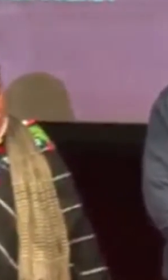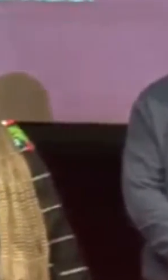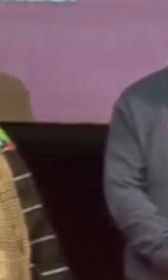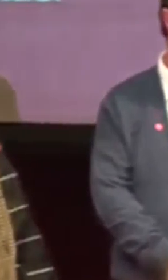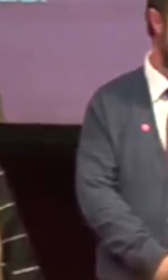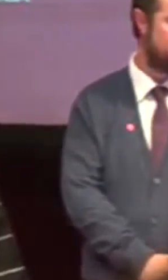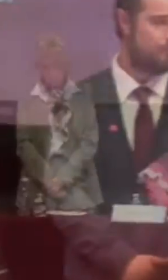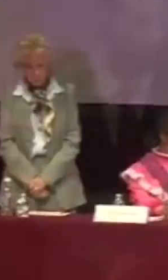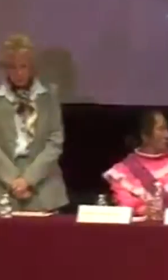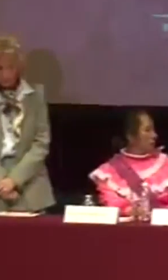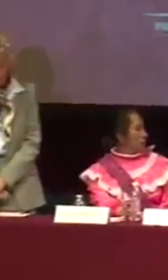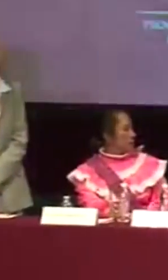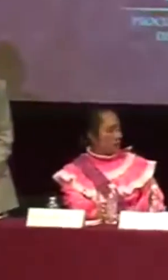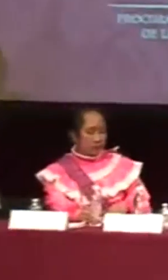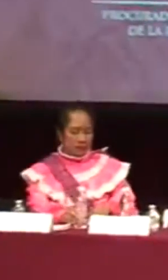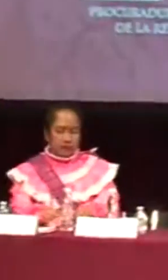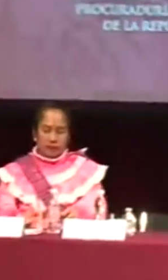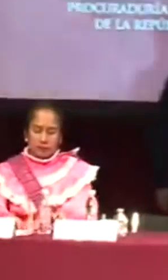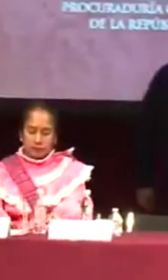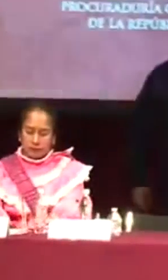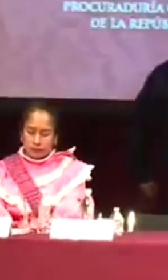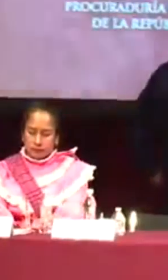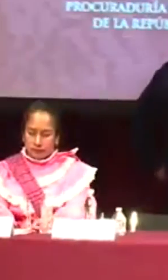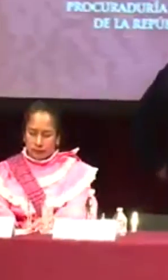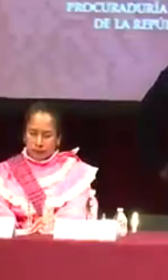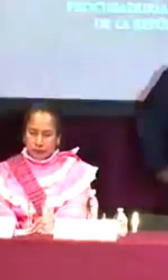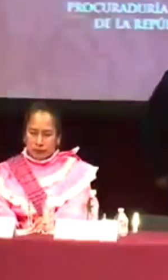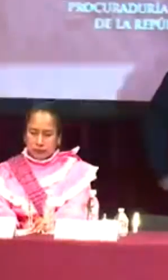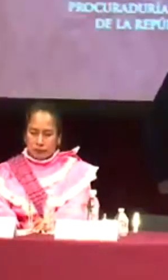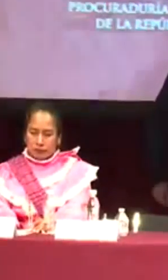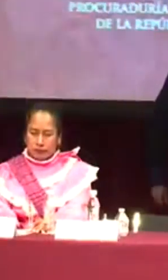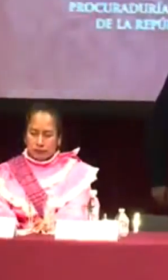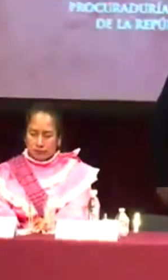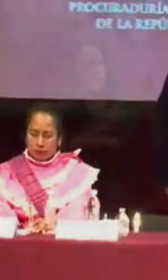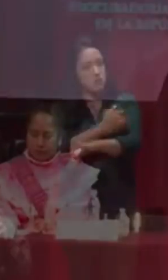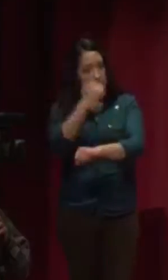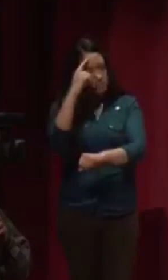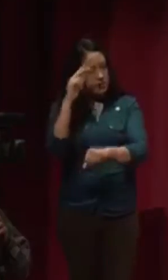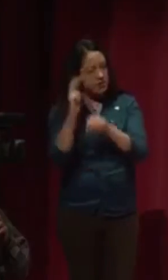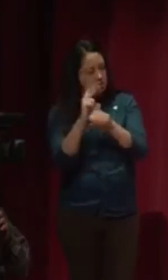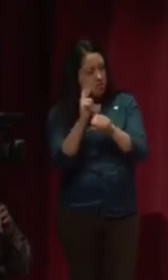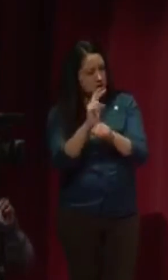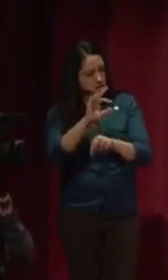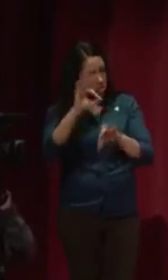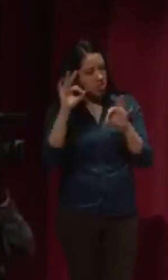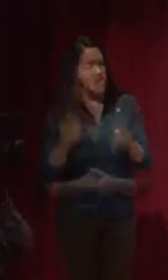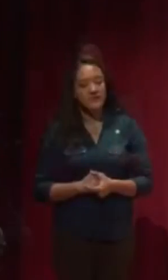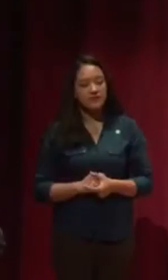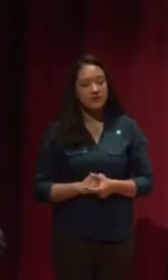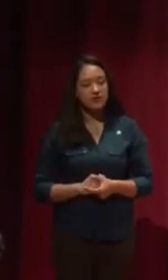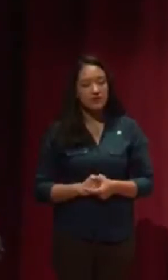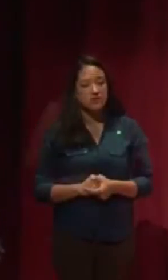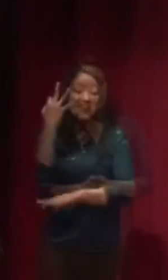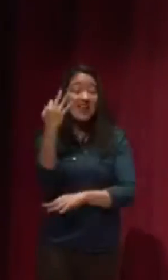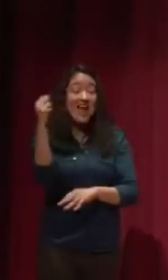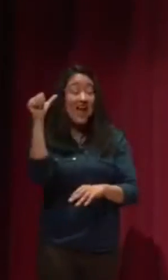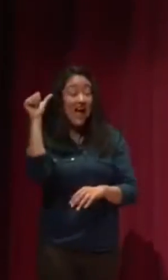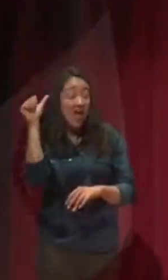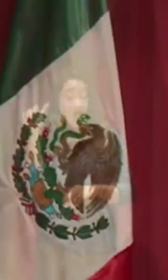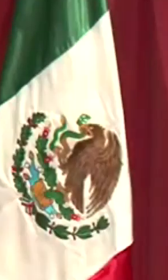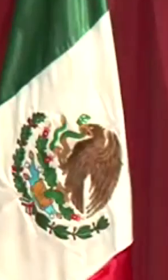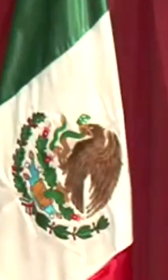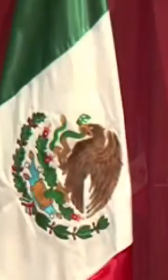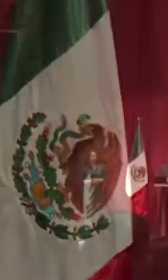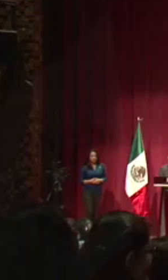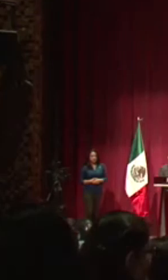2017, finalmente, la Procuraduría General de la República, a cargo de Raúl Cervantes, ofreció una disculpa pública a las 3